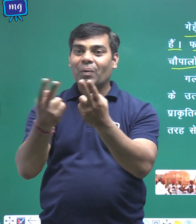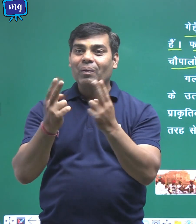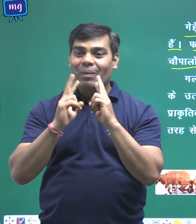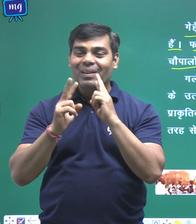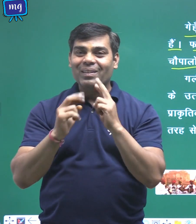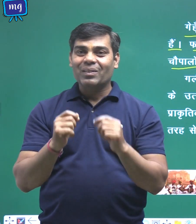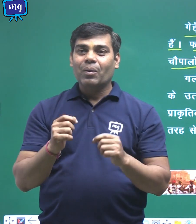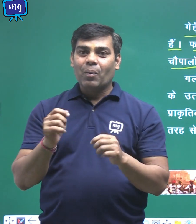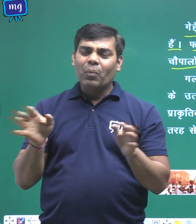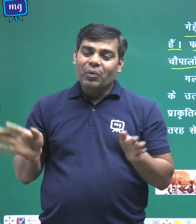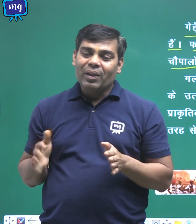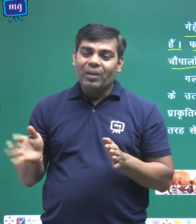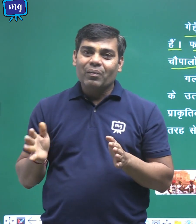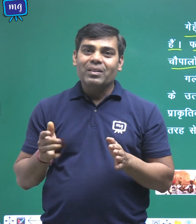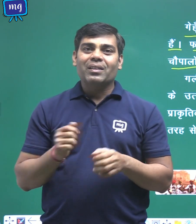मंजीरे